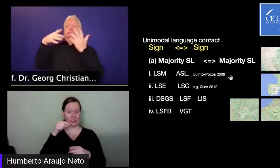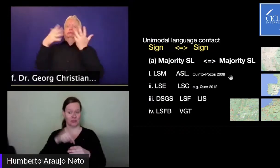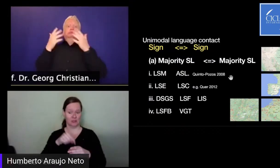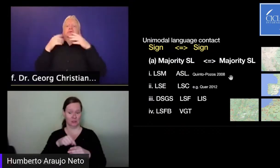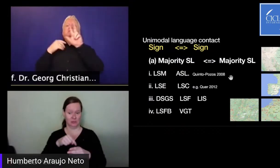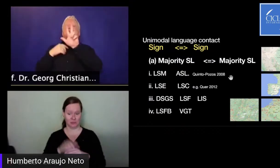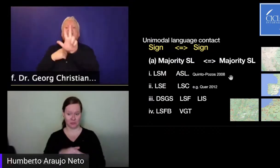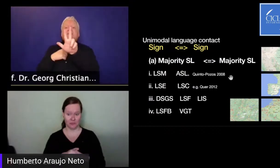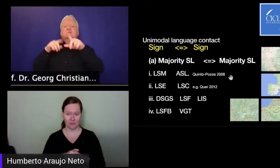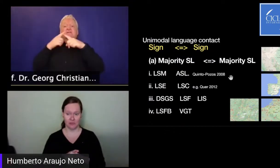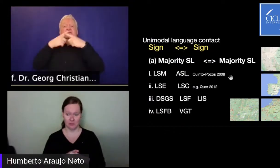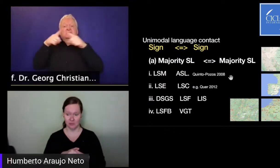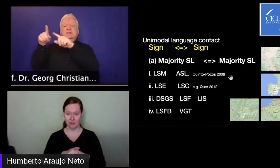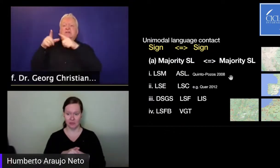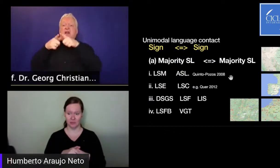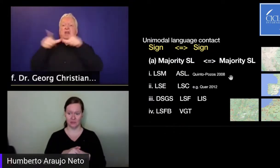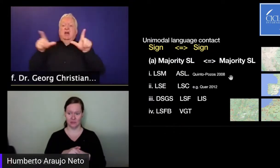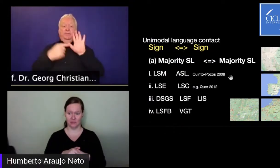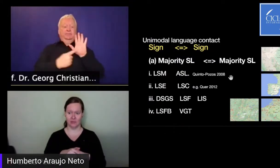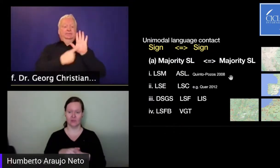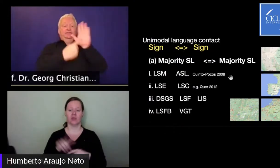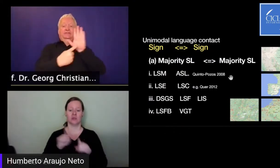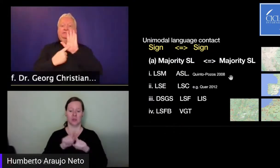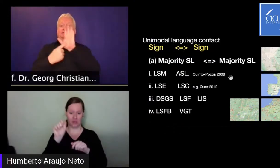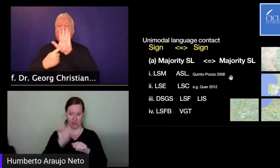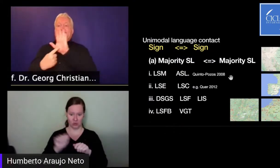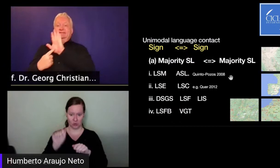façam uso da língua de sinais internacional.